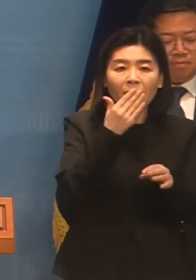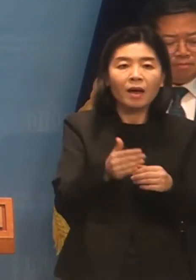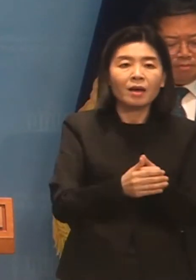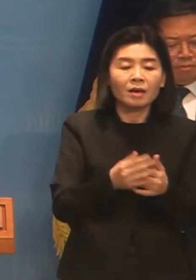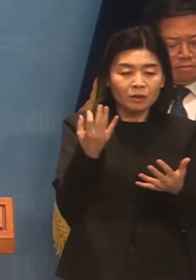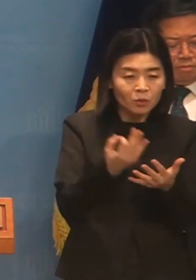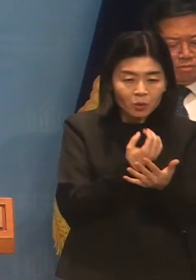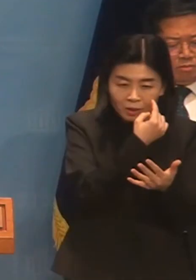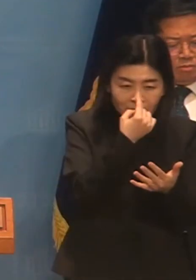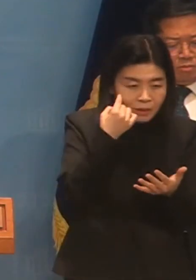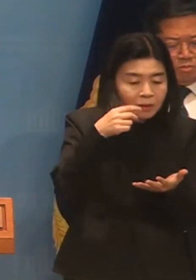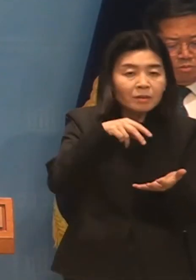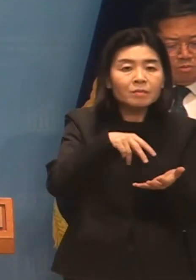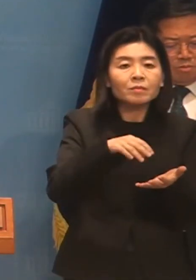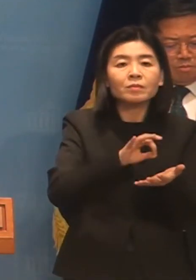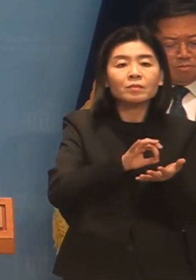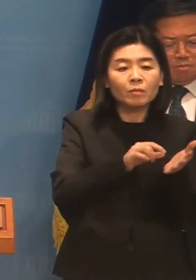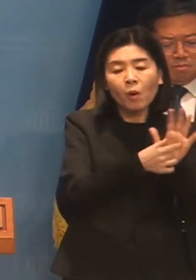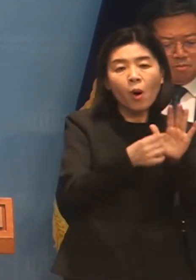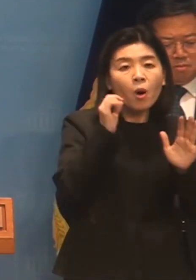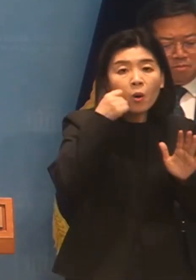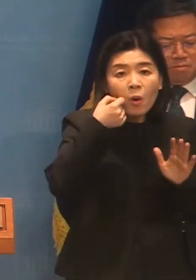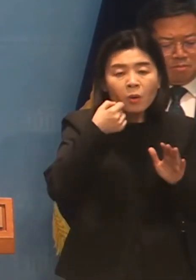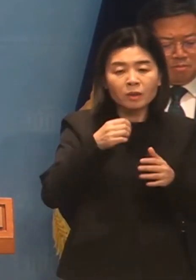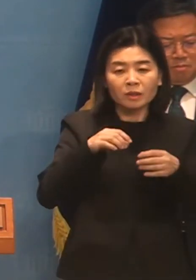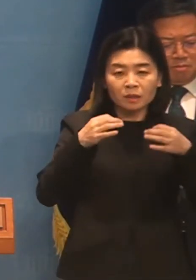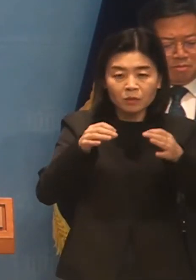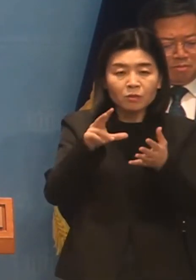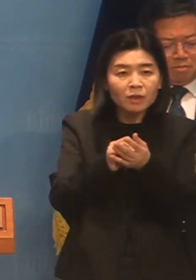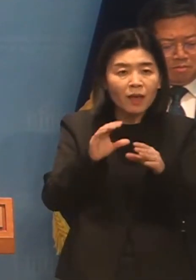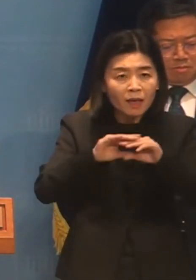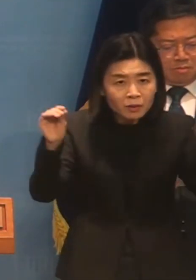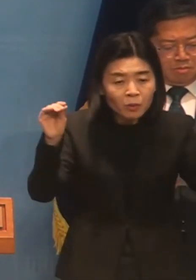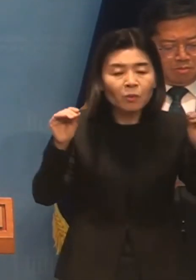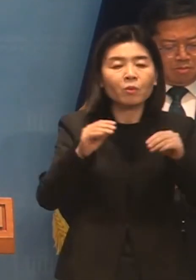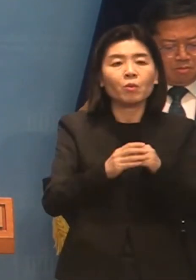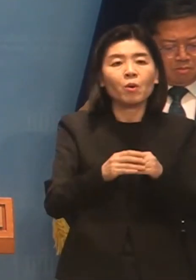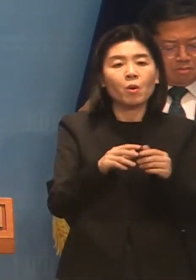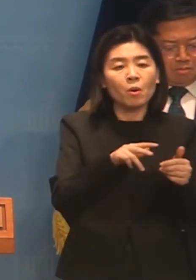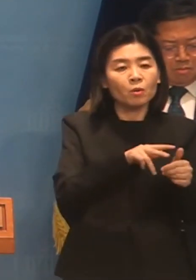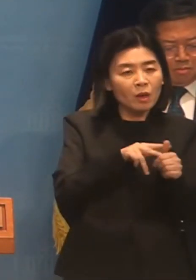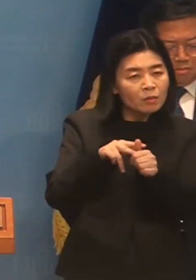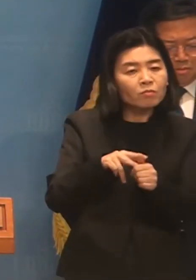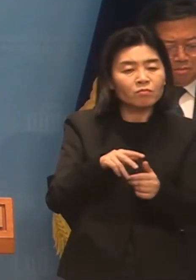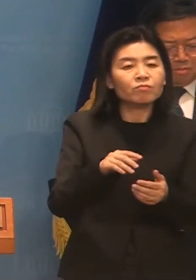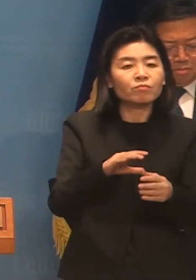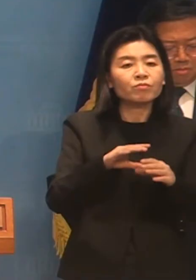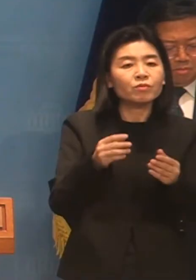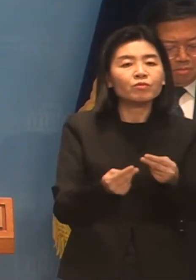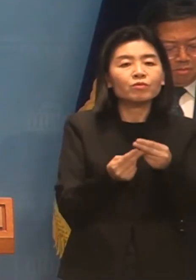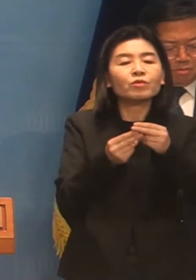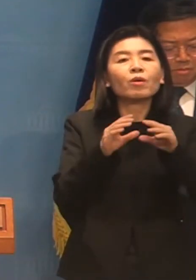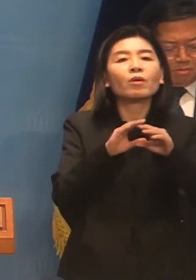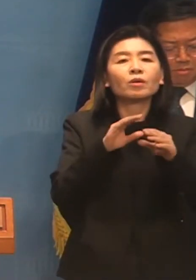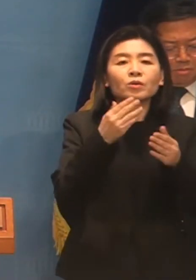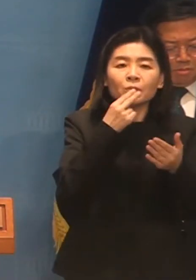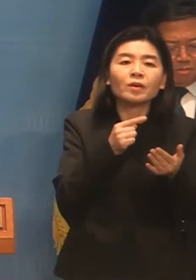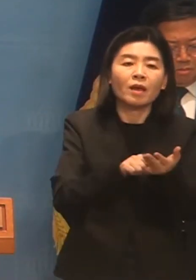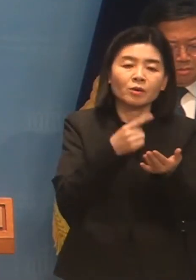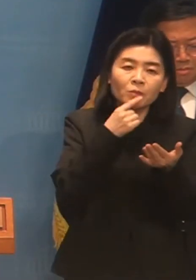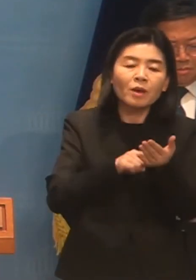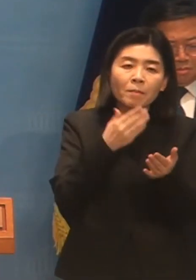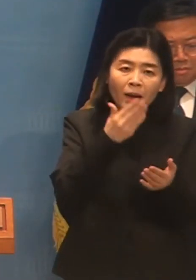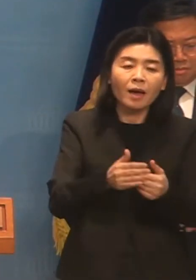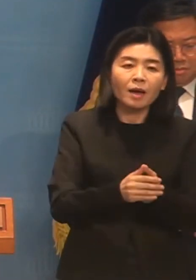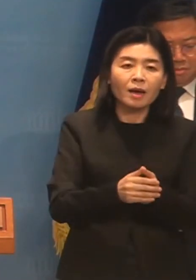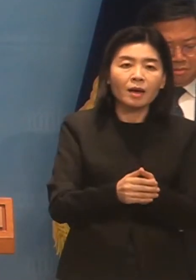어려운 예술인들의 금융 문제 해소 및 데이터베이스 구축 등이 용이해집니다. 선결제 시스템 제도 마련은